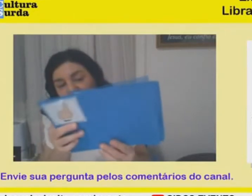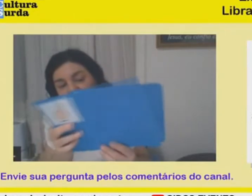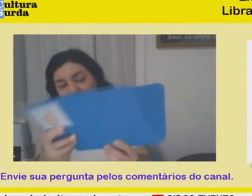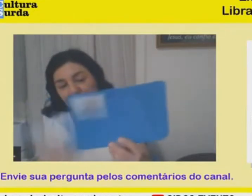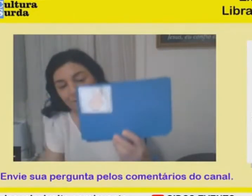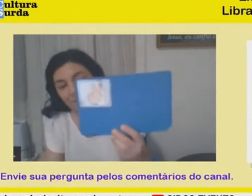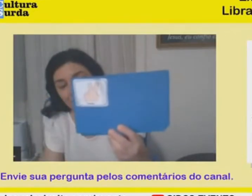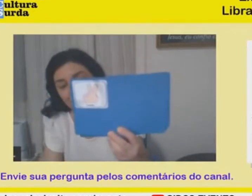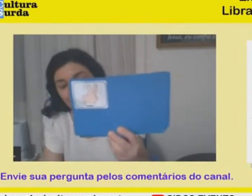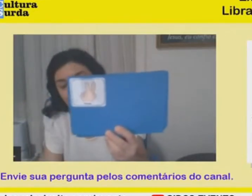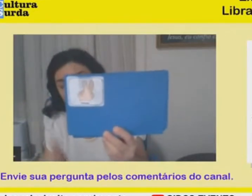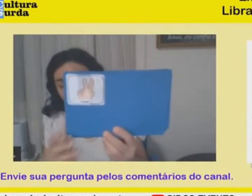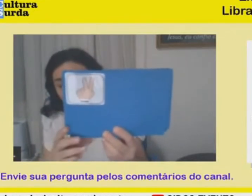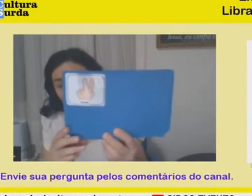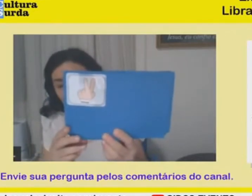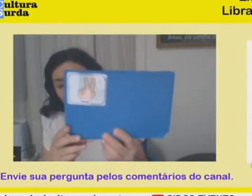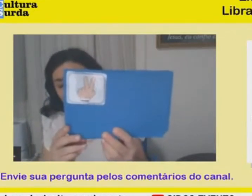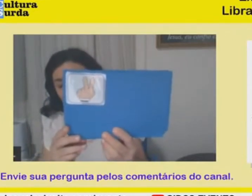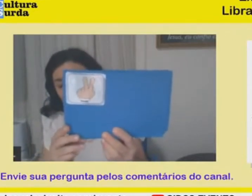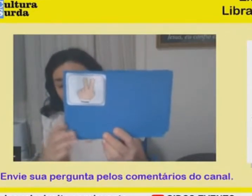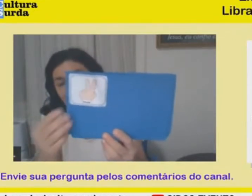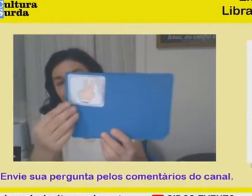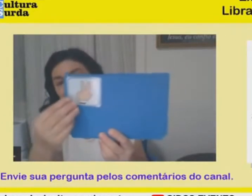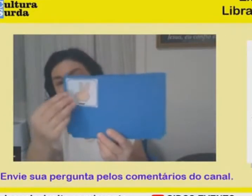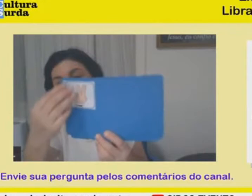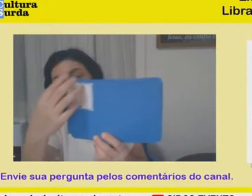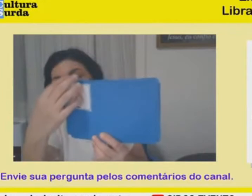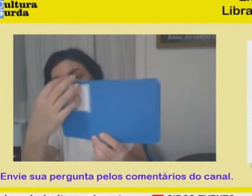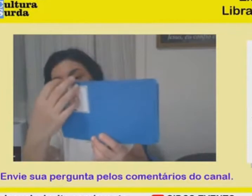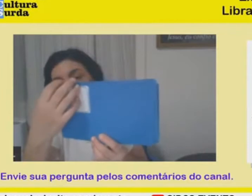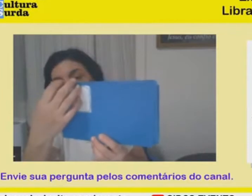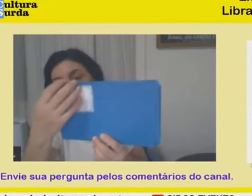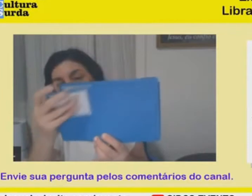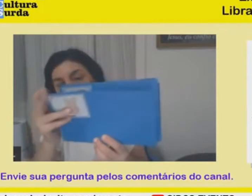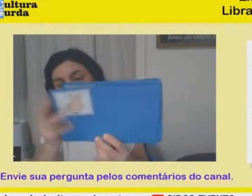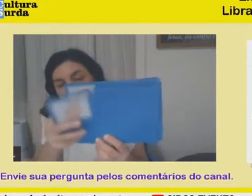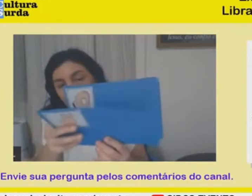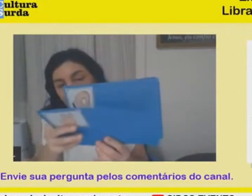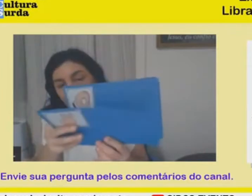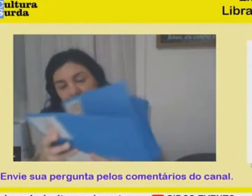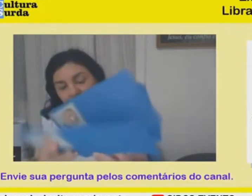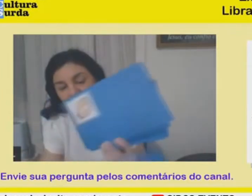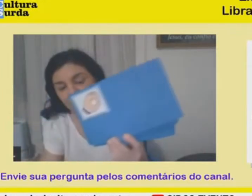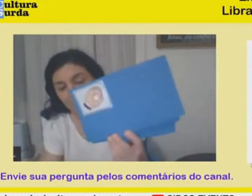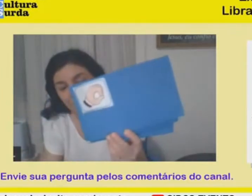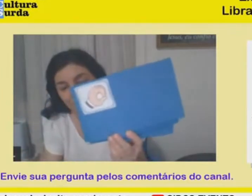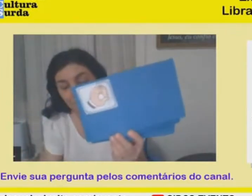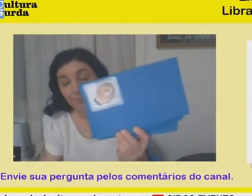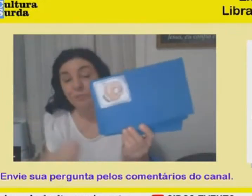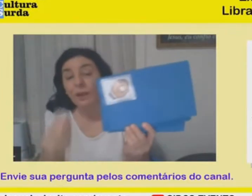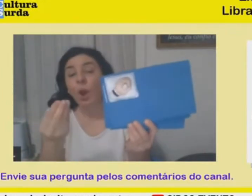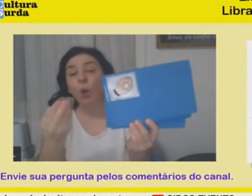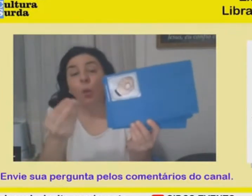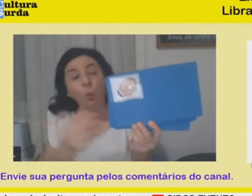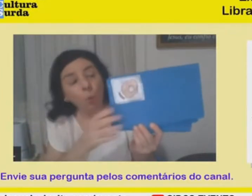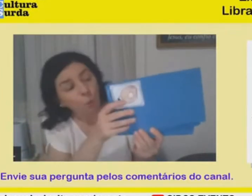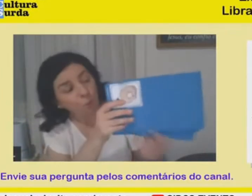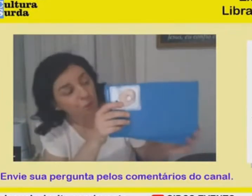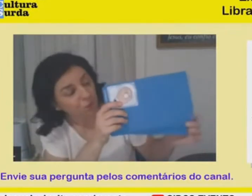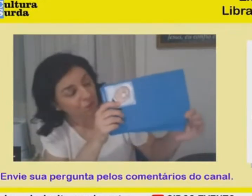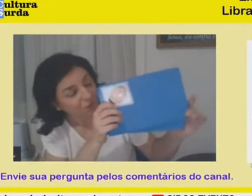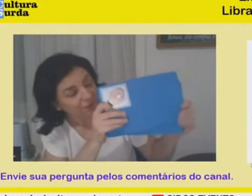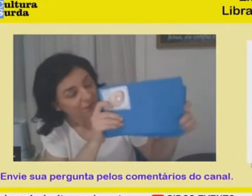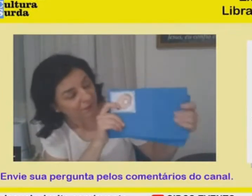que há essas diferenças, né, na língua de sinais, dos numerais.